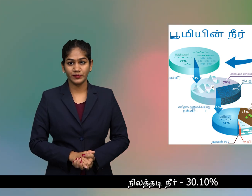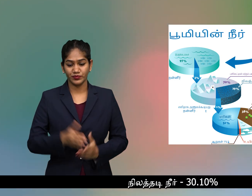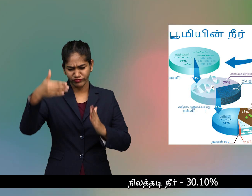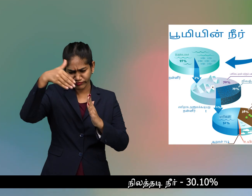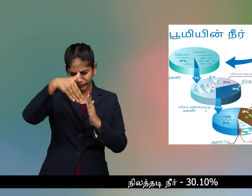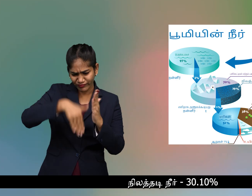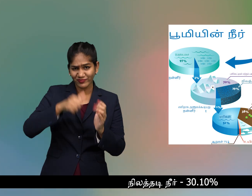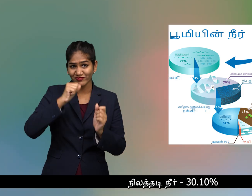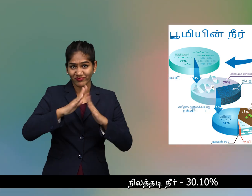நிலத்தடி நீர்